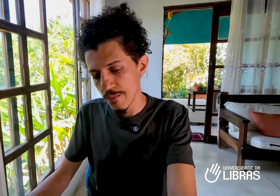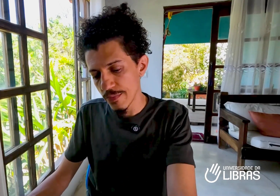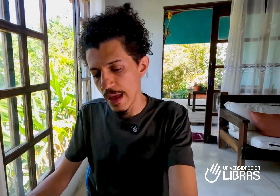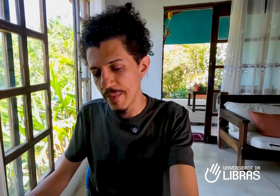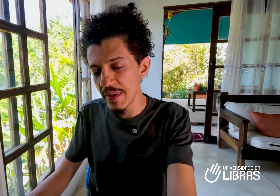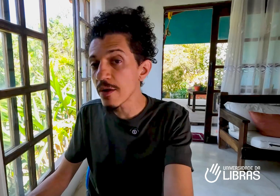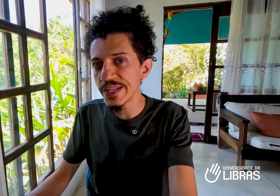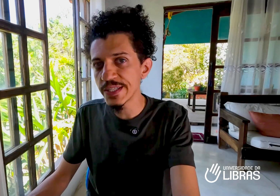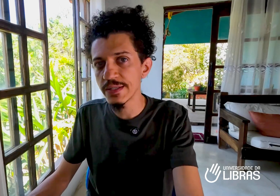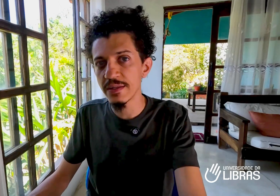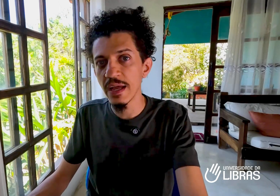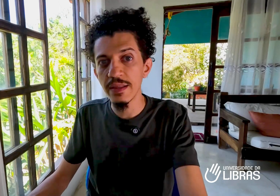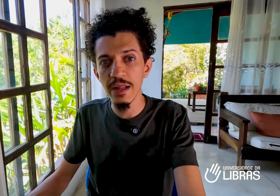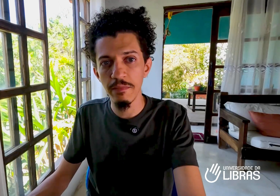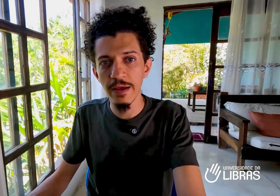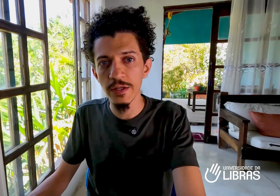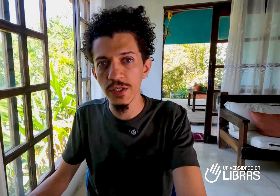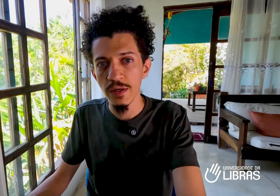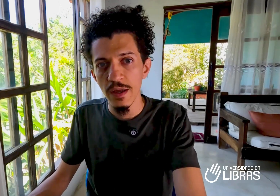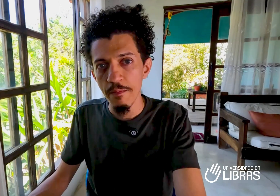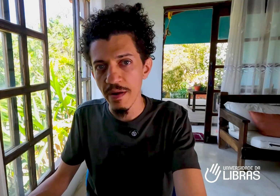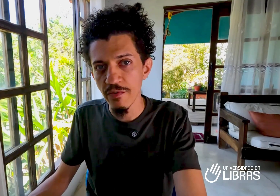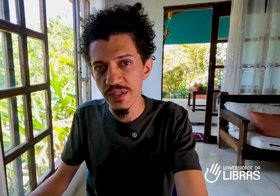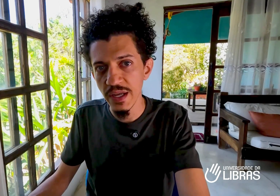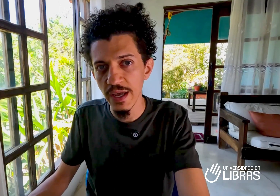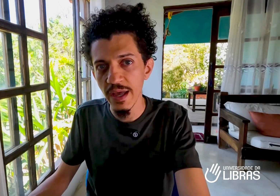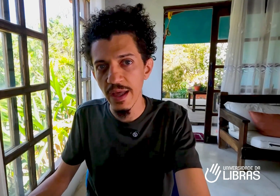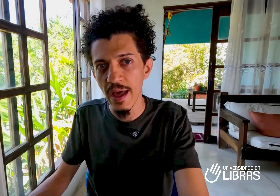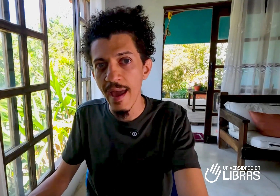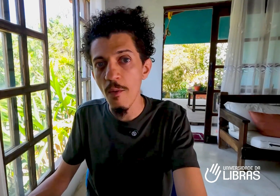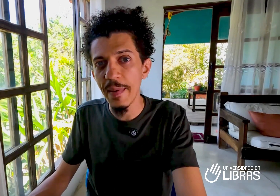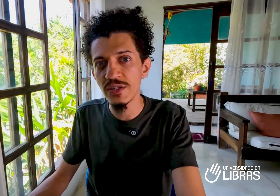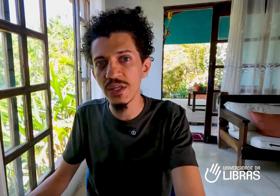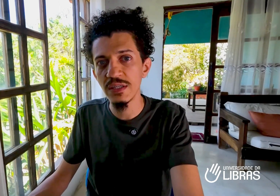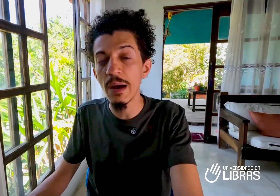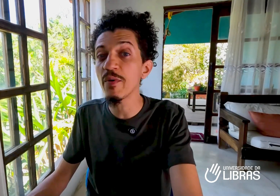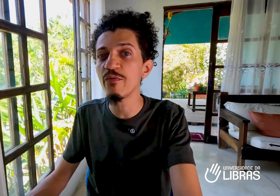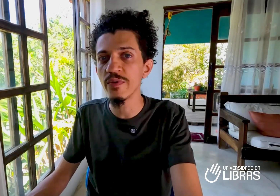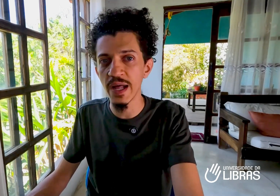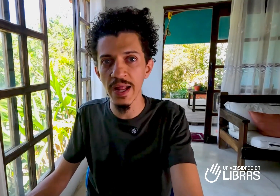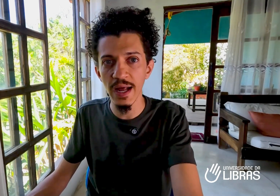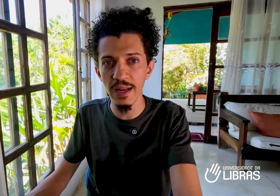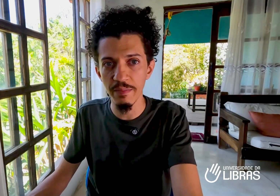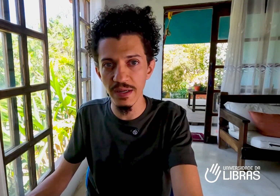A primeira coisa que você tem que ter em mente para você realmente se aprofundar na Libras